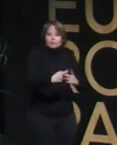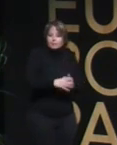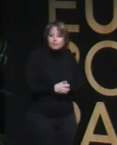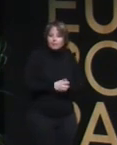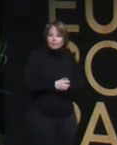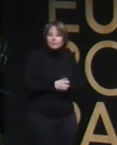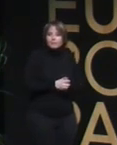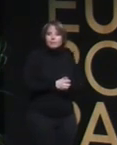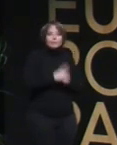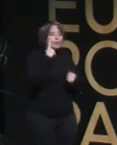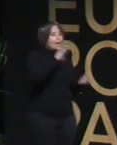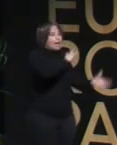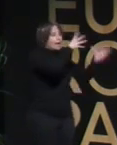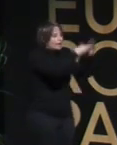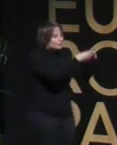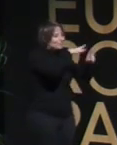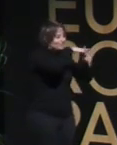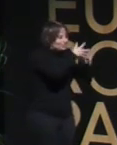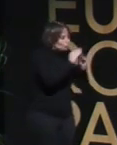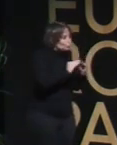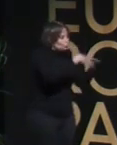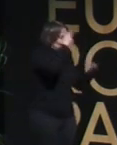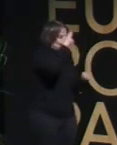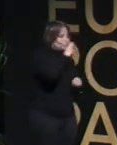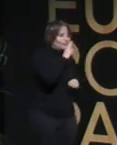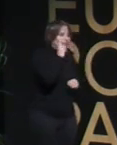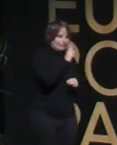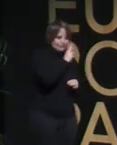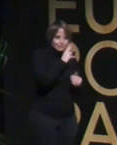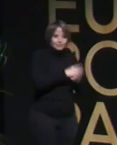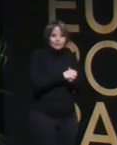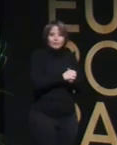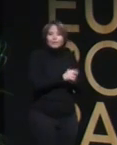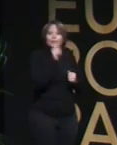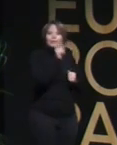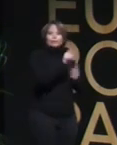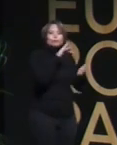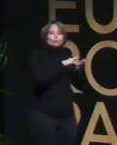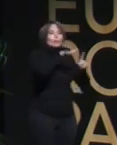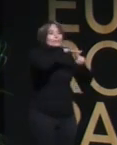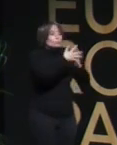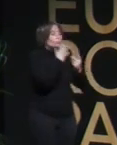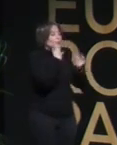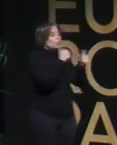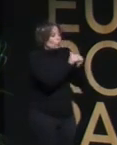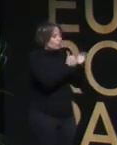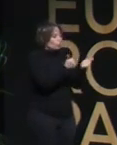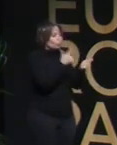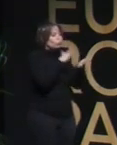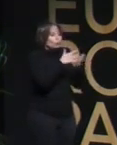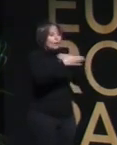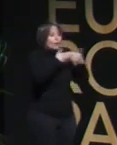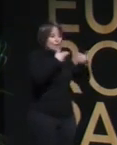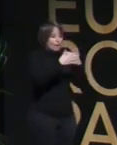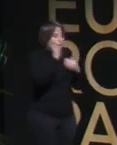por adaptarse a lo que creen que necesitan sus padres y sus madres, ¿vale? Esto, por ejemplo, la situación de separación y divorcio, hay una autora, Emilia